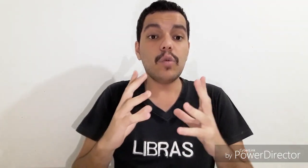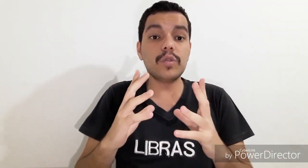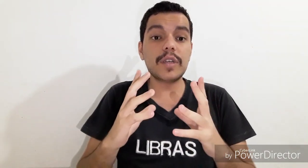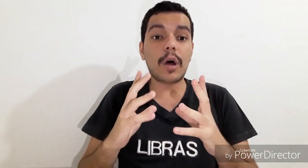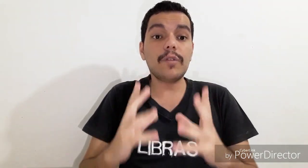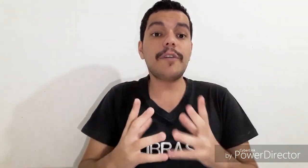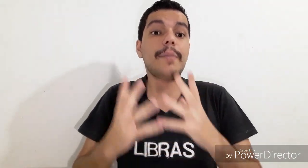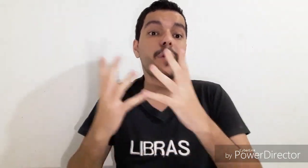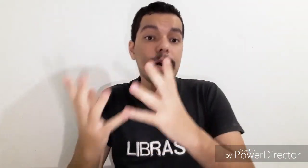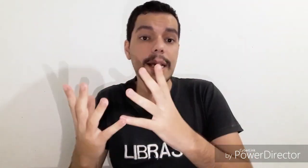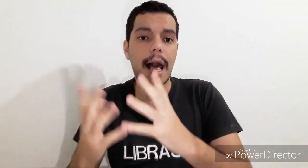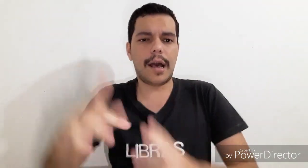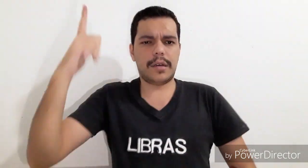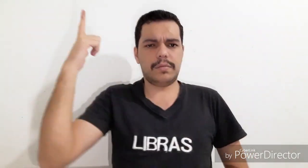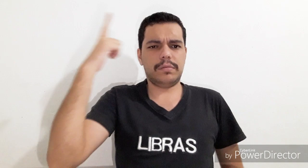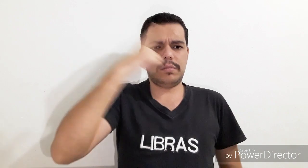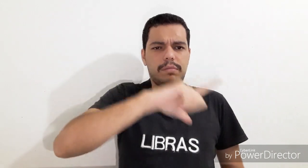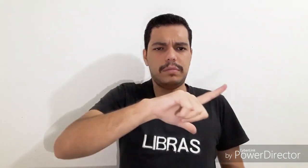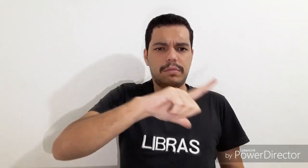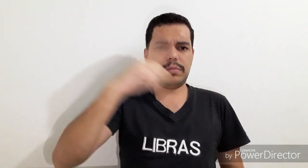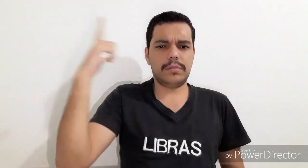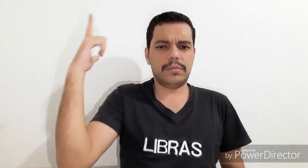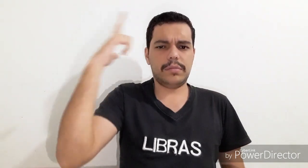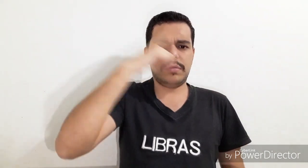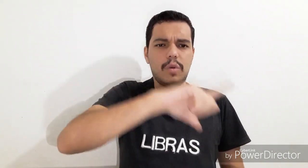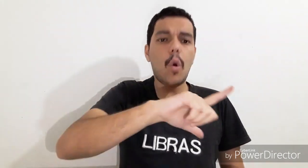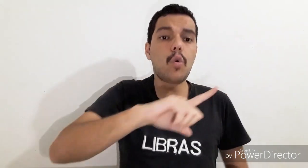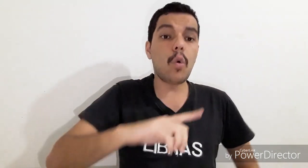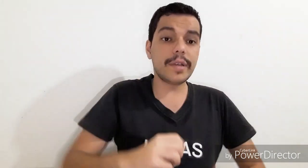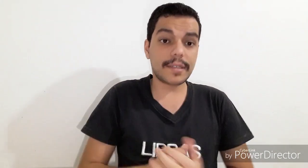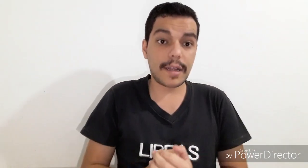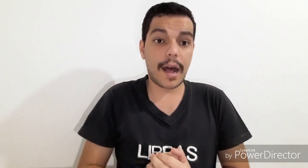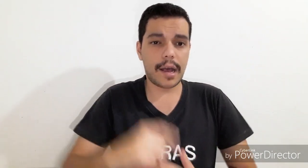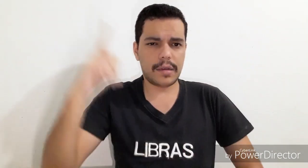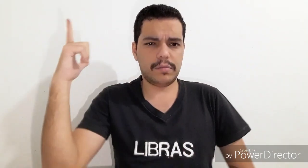o sinal do verbo ganhar ou conquistar.